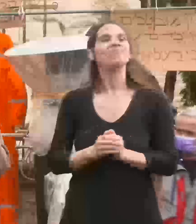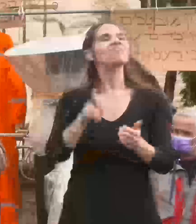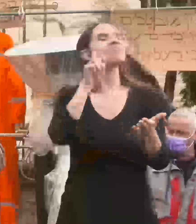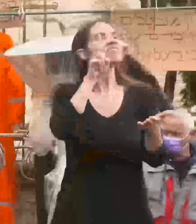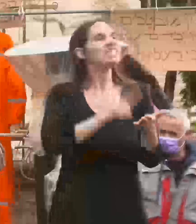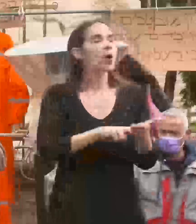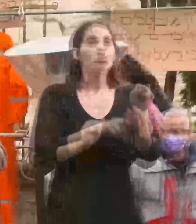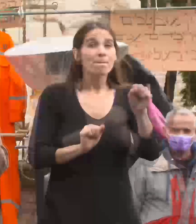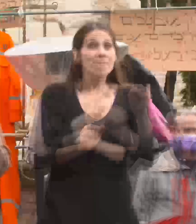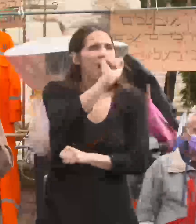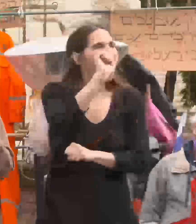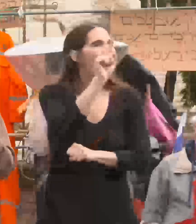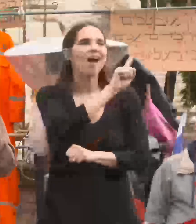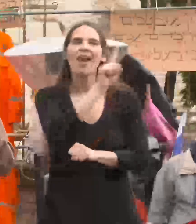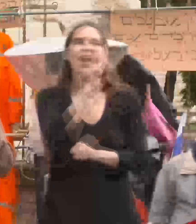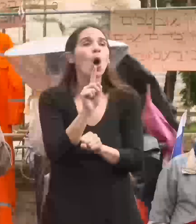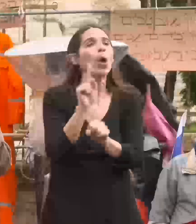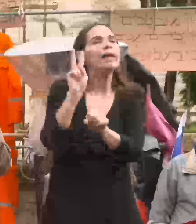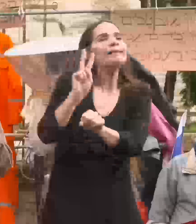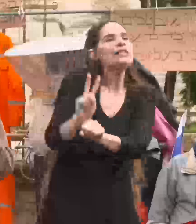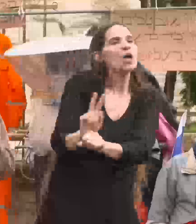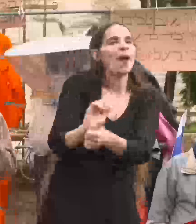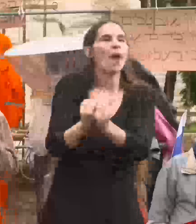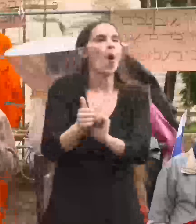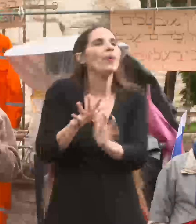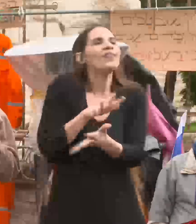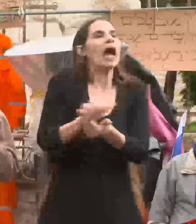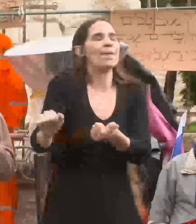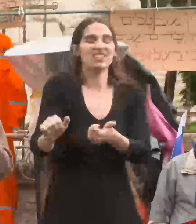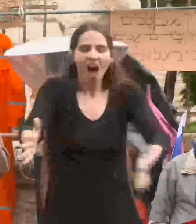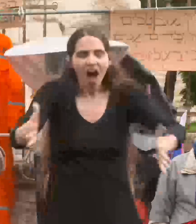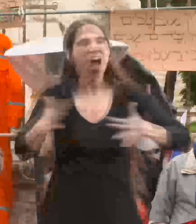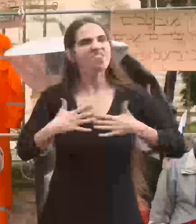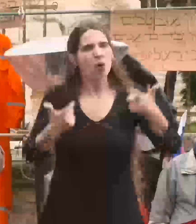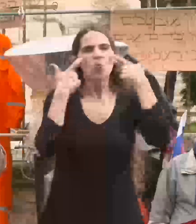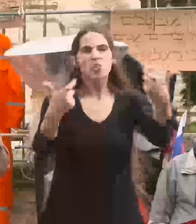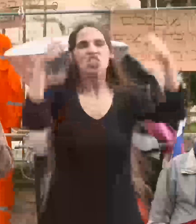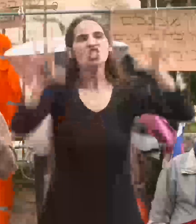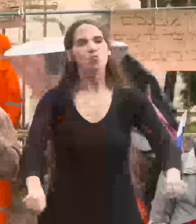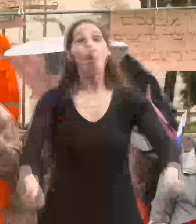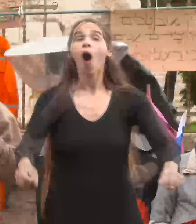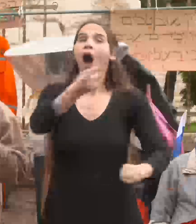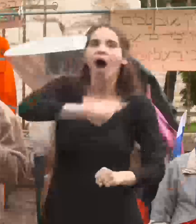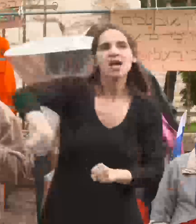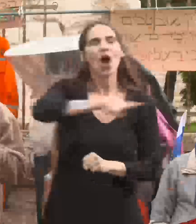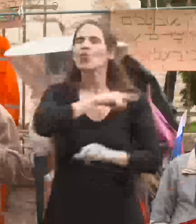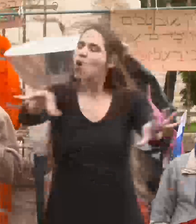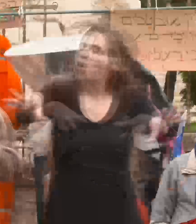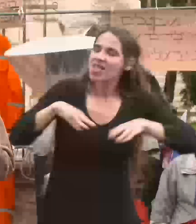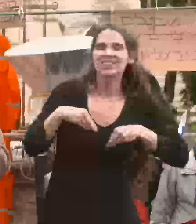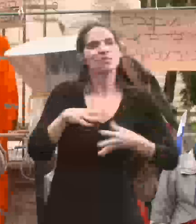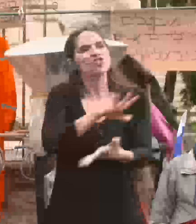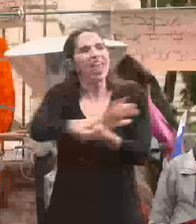הזכות למחאה לא תשמר או תירמס. אנחנו אלה שנשמור עליה. אנחנו אלה שלא יתירו